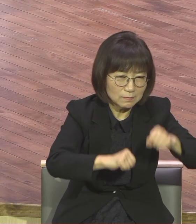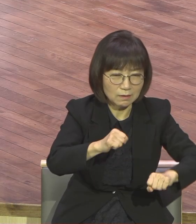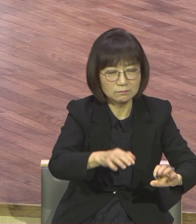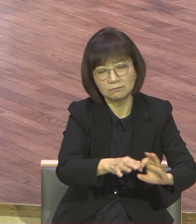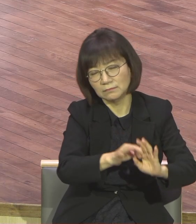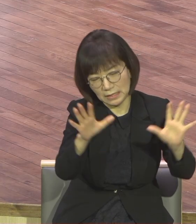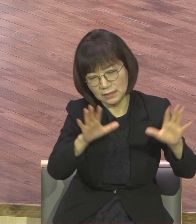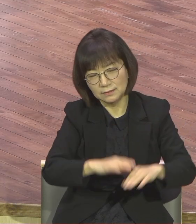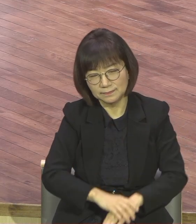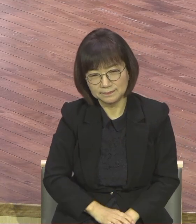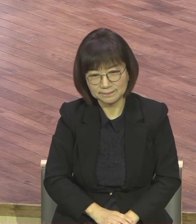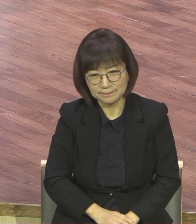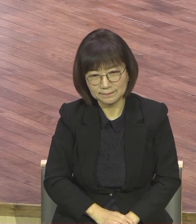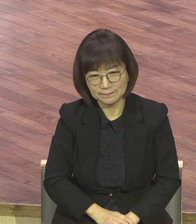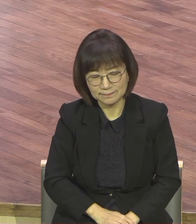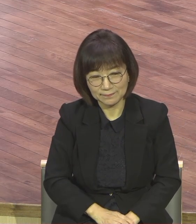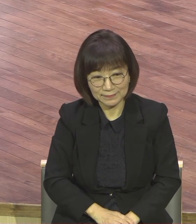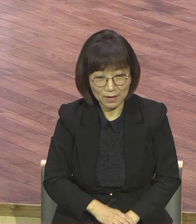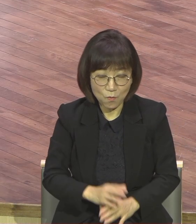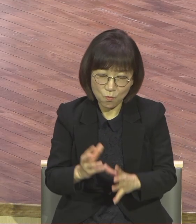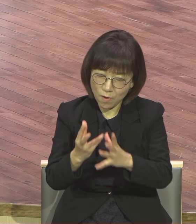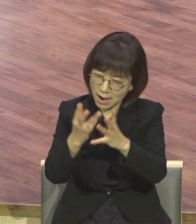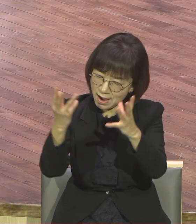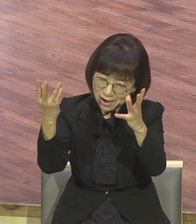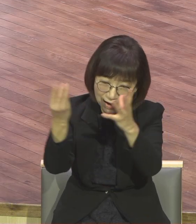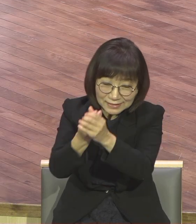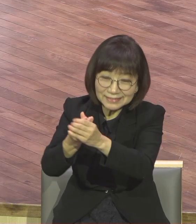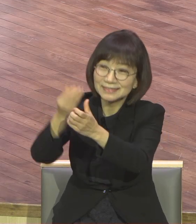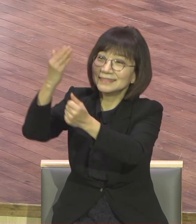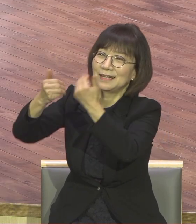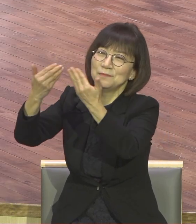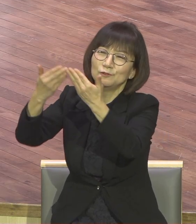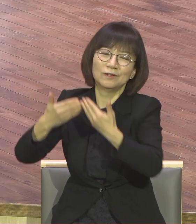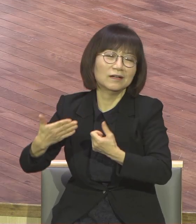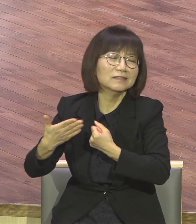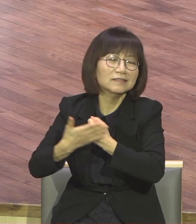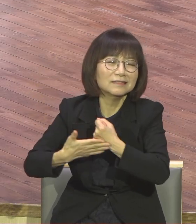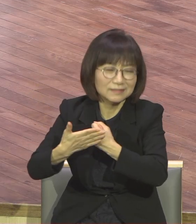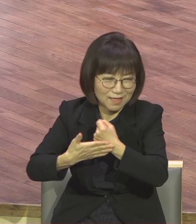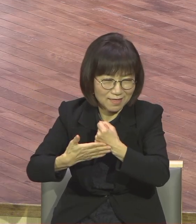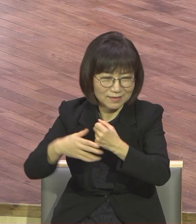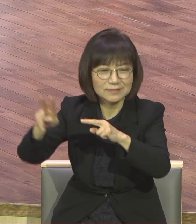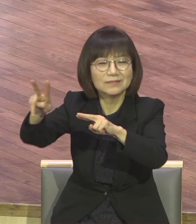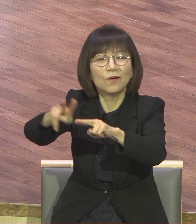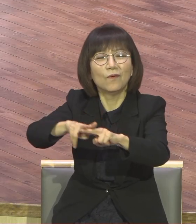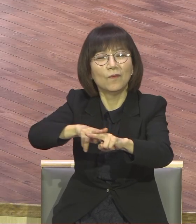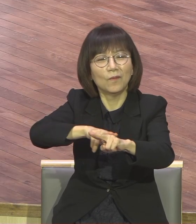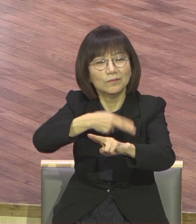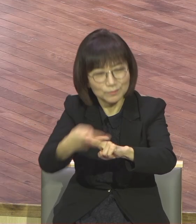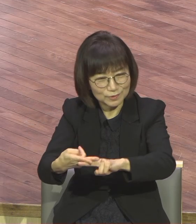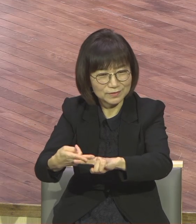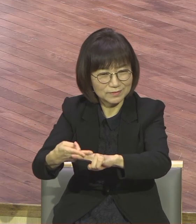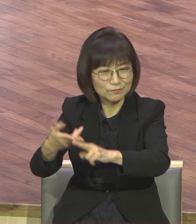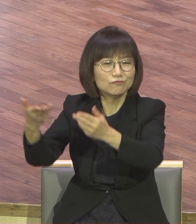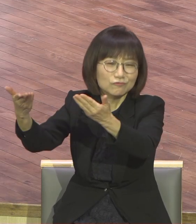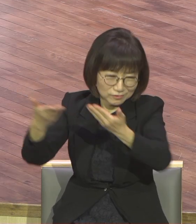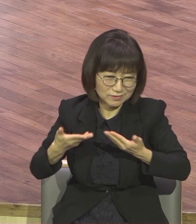어떤 인격이 아니에요. 전적으로 하나님의 은혜요 선물이에요.